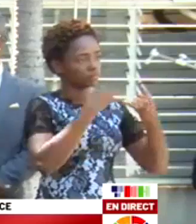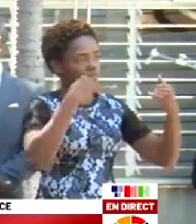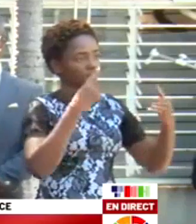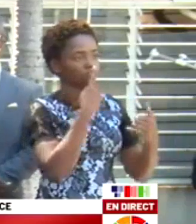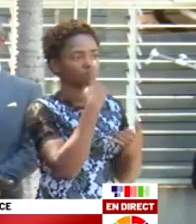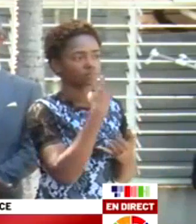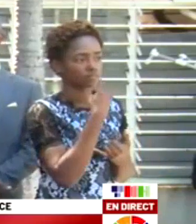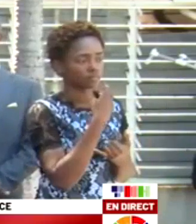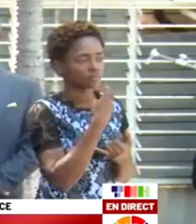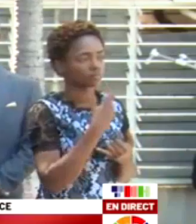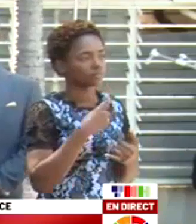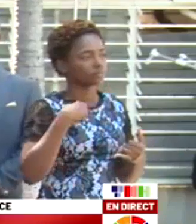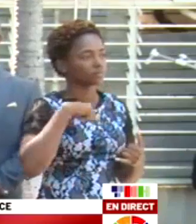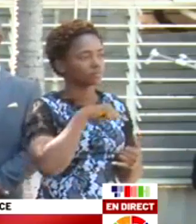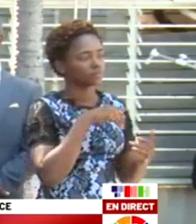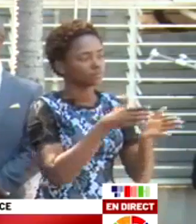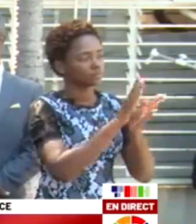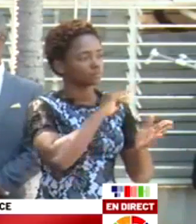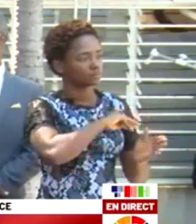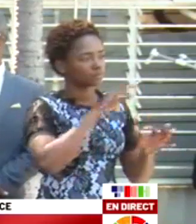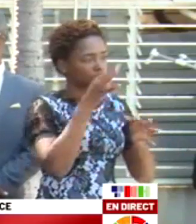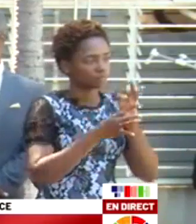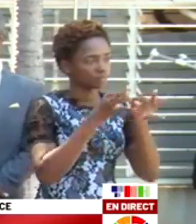rouge. Nous demandons au ministre de la Justice là,